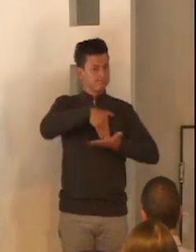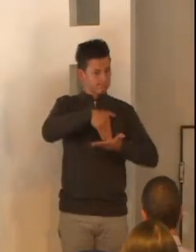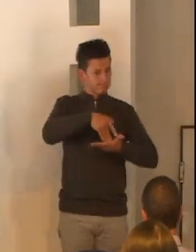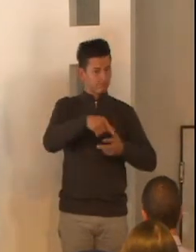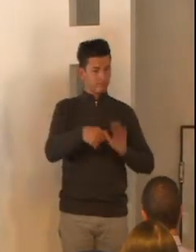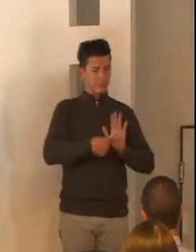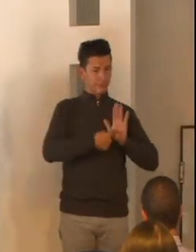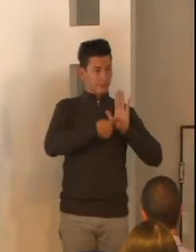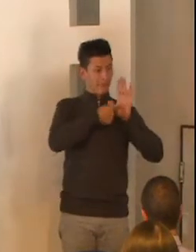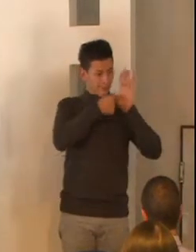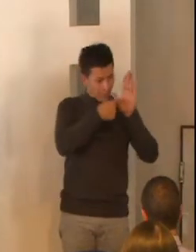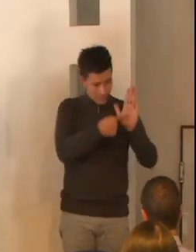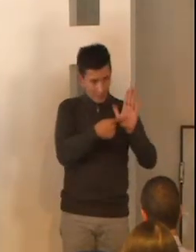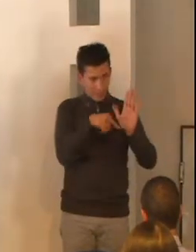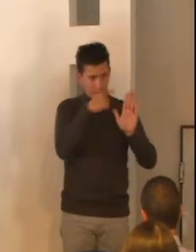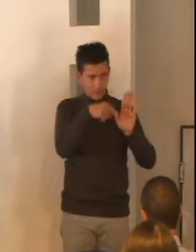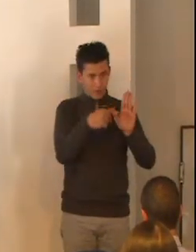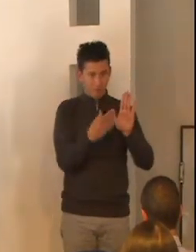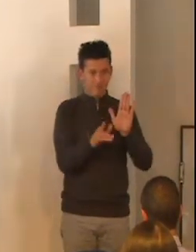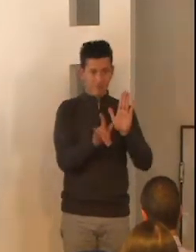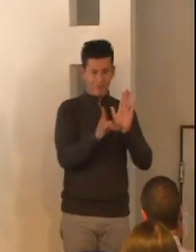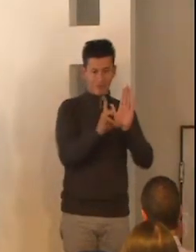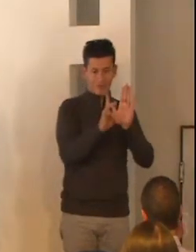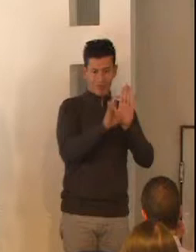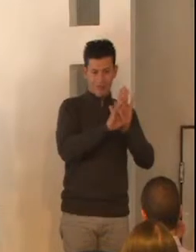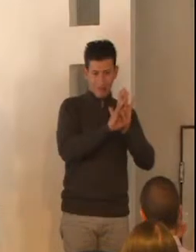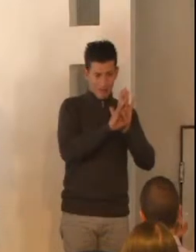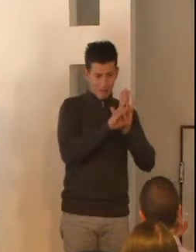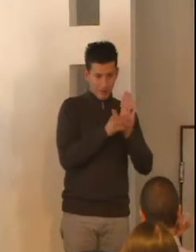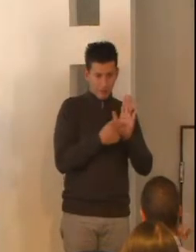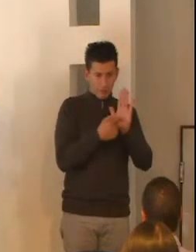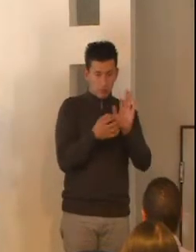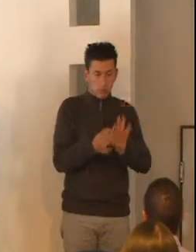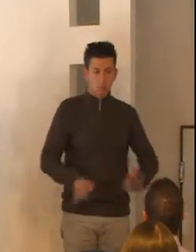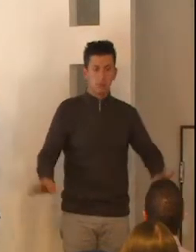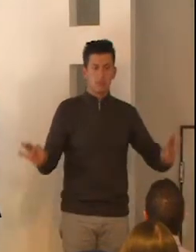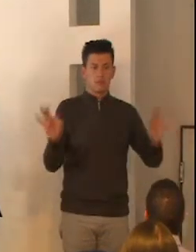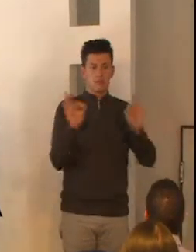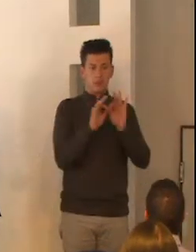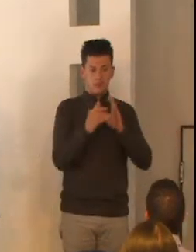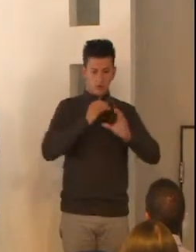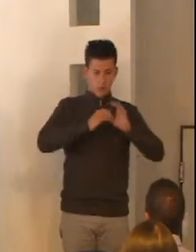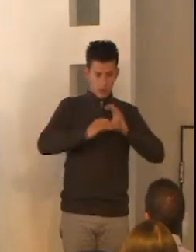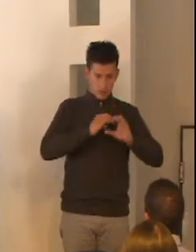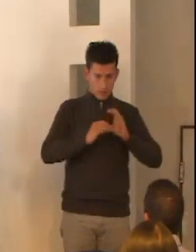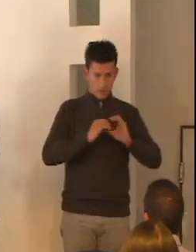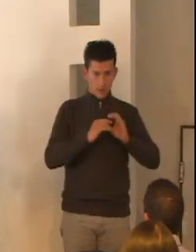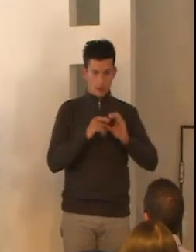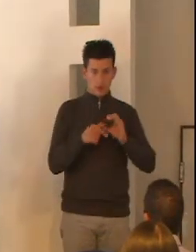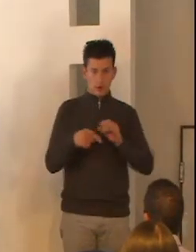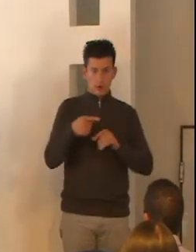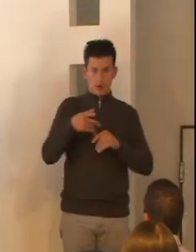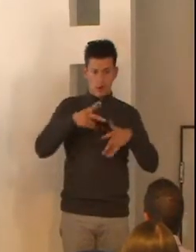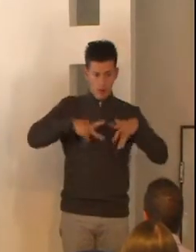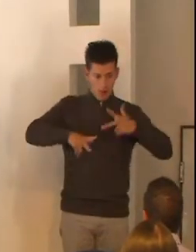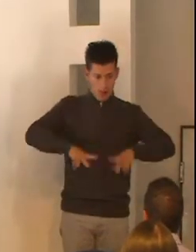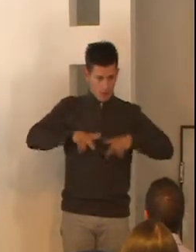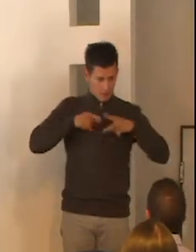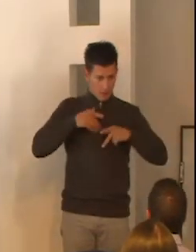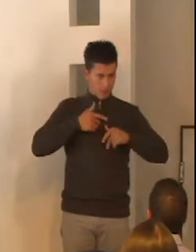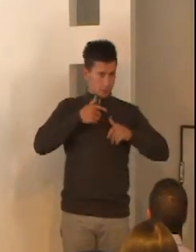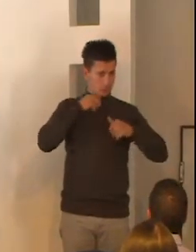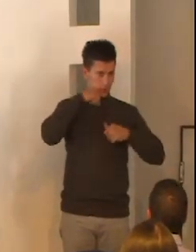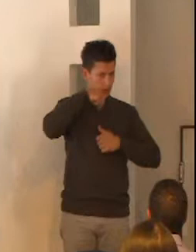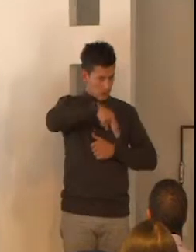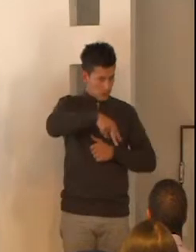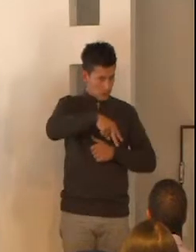está haciendo, de evidenciar la importancia fundamental que tiene la comunicación en la vida de los seres humanos y